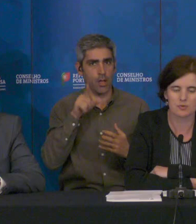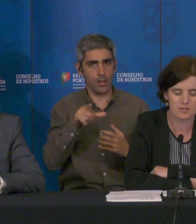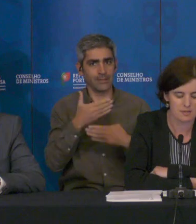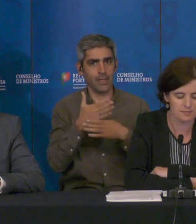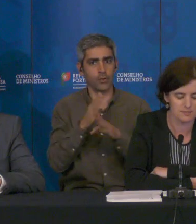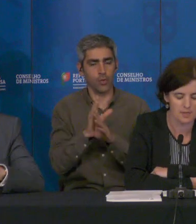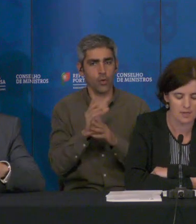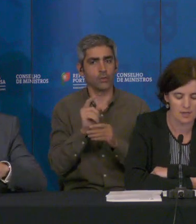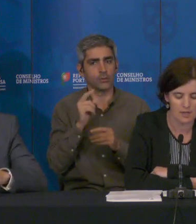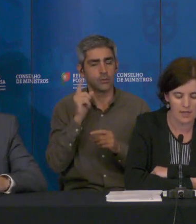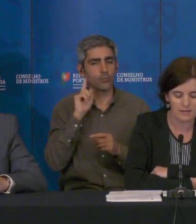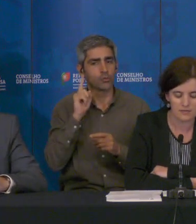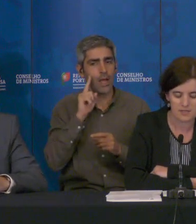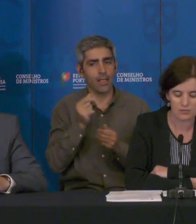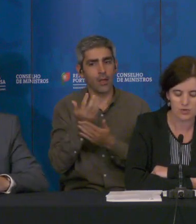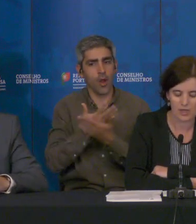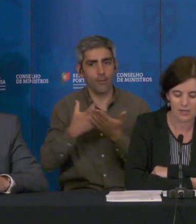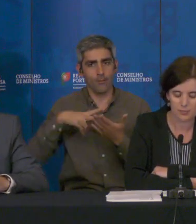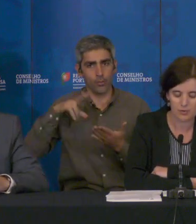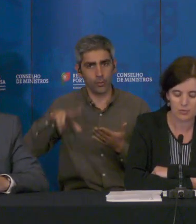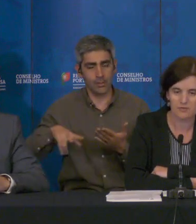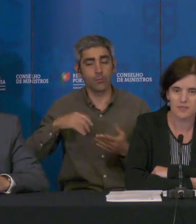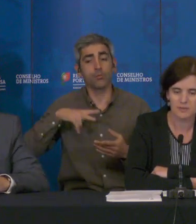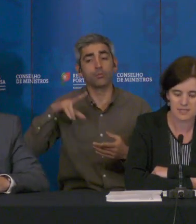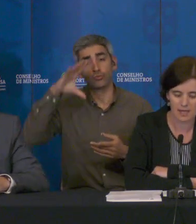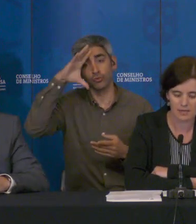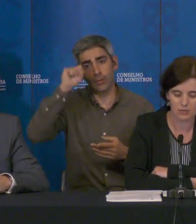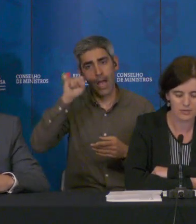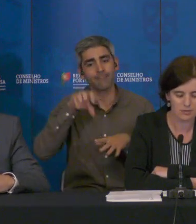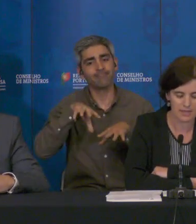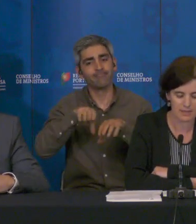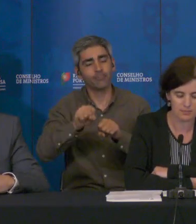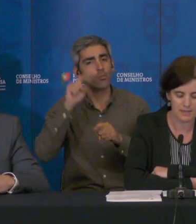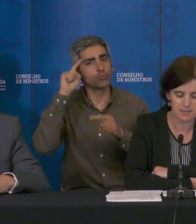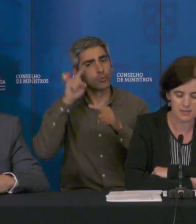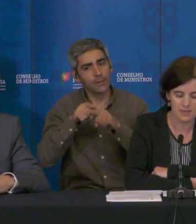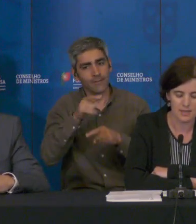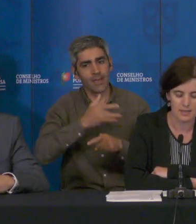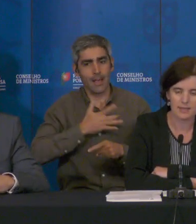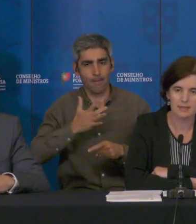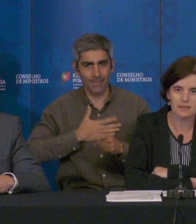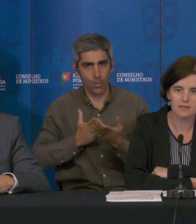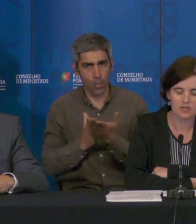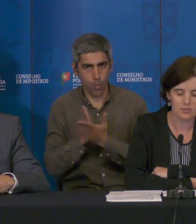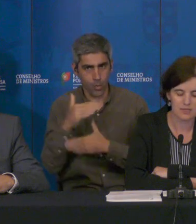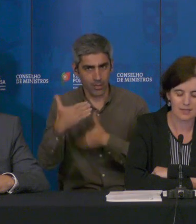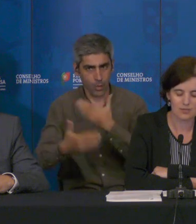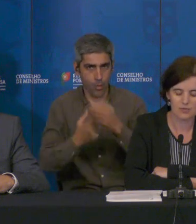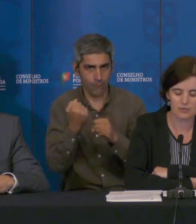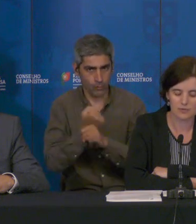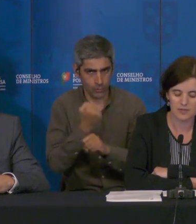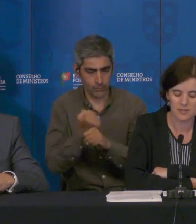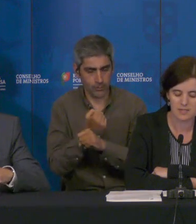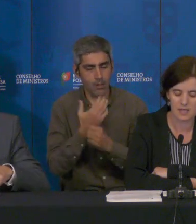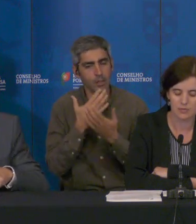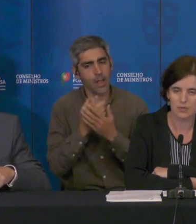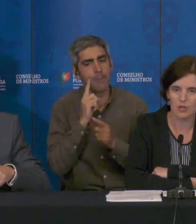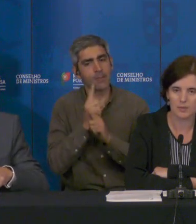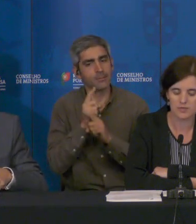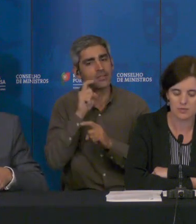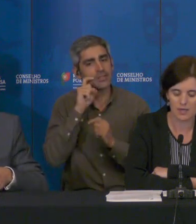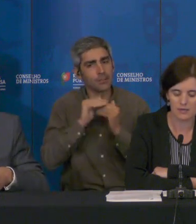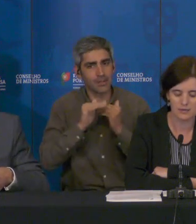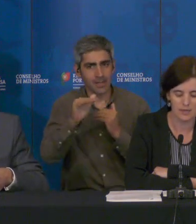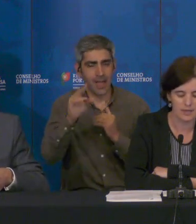economia portuguesa. A intervenção do Estado procura viabilizar a continuidade da empresa, garantindo a estabilidade do seu valor financeiro